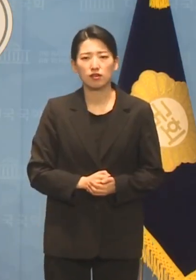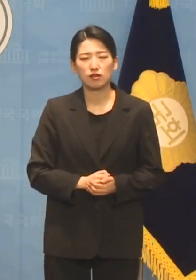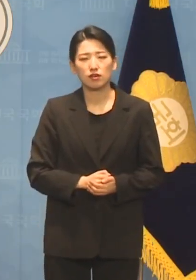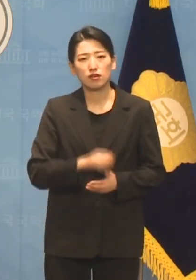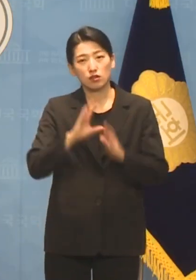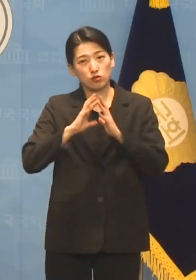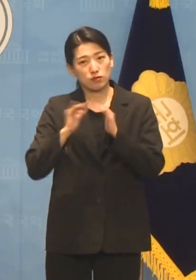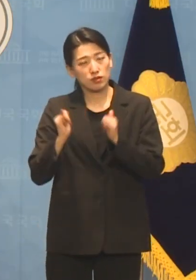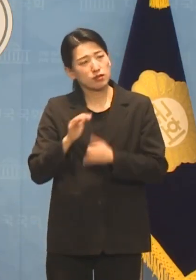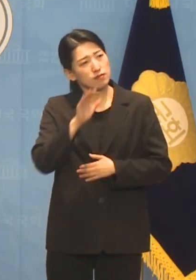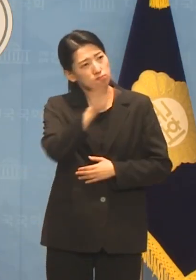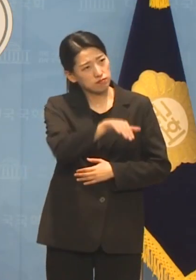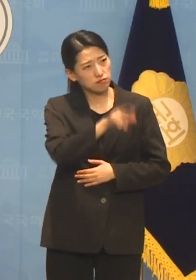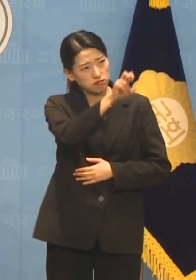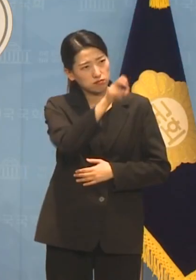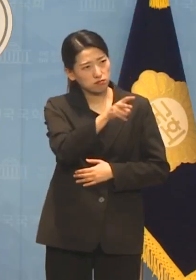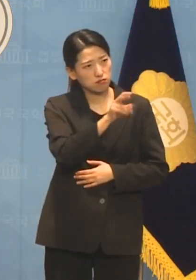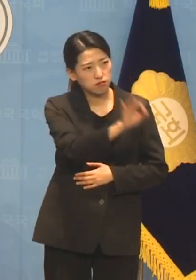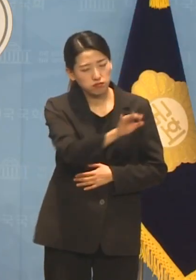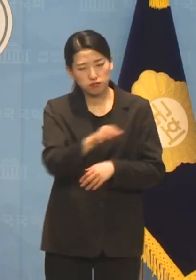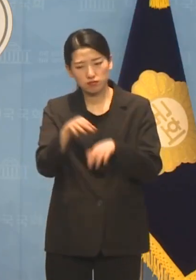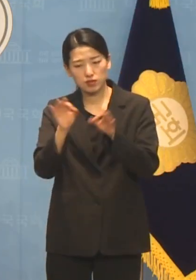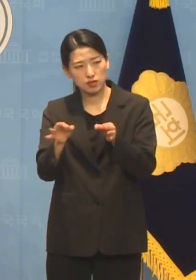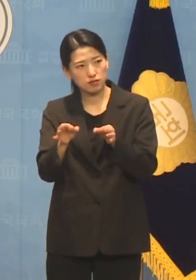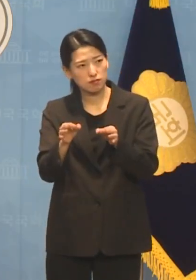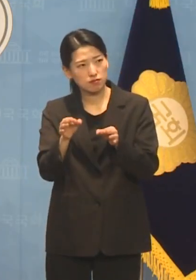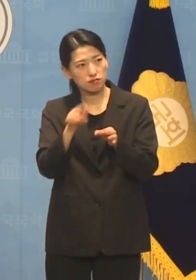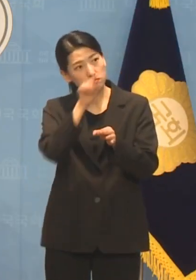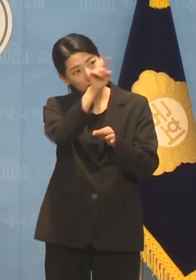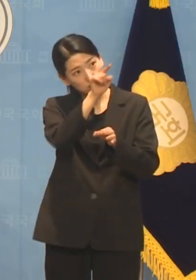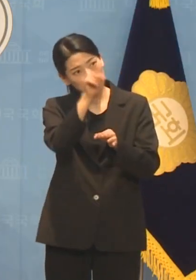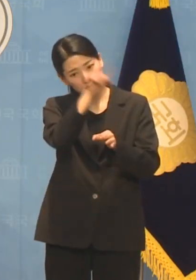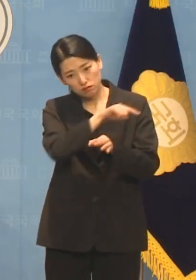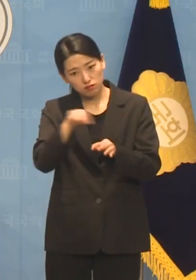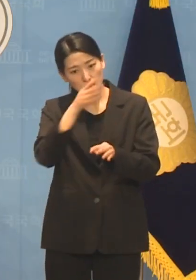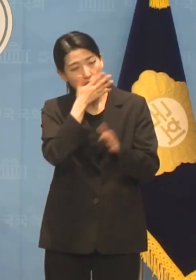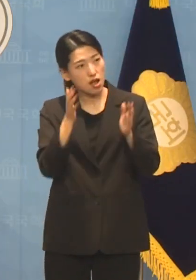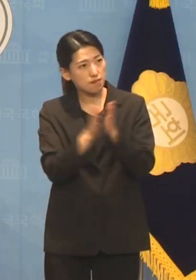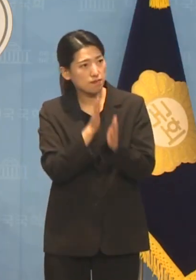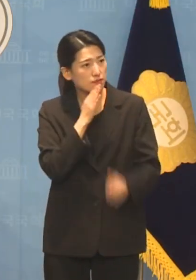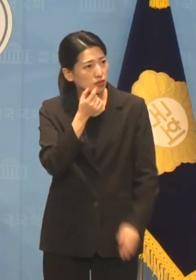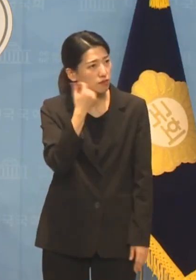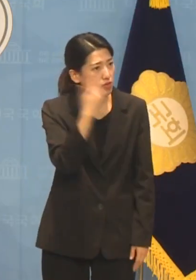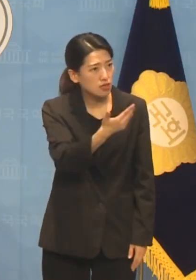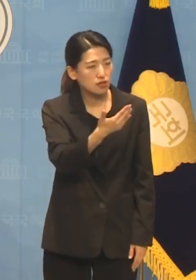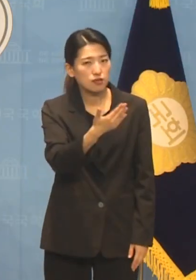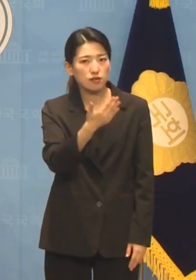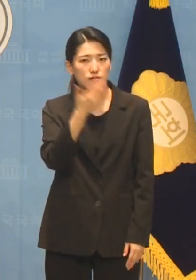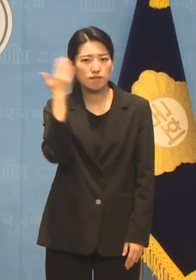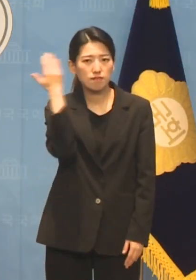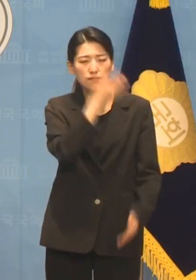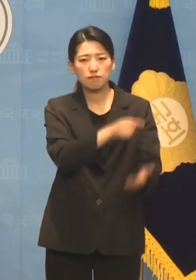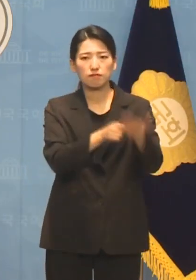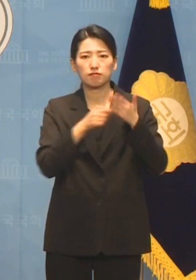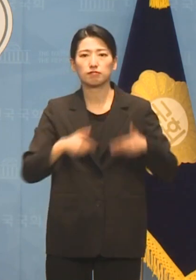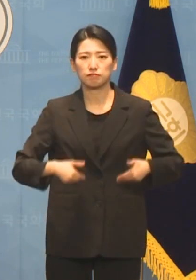씨 및 명태균 씨와의 관계를 밝히는 것이 선행되어야 된다라고 요구하고 있습니다.